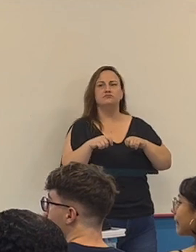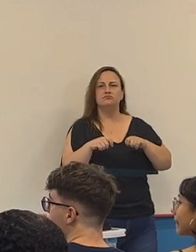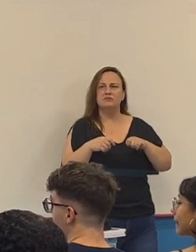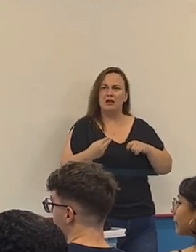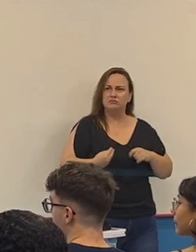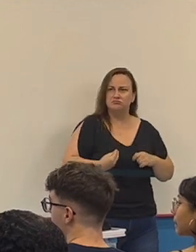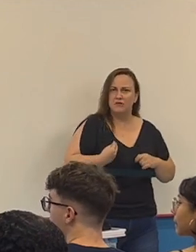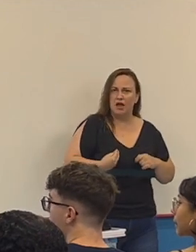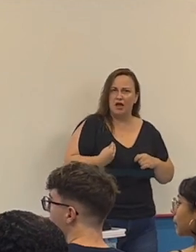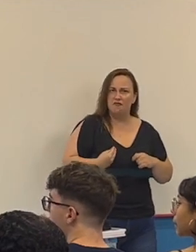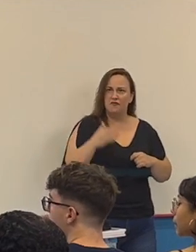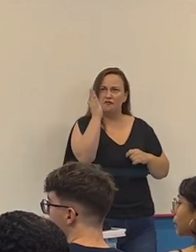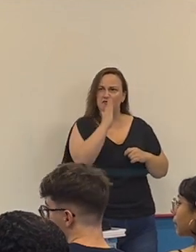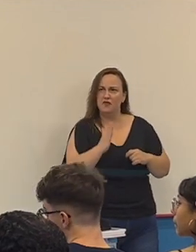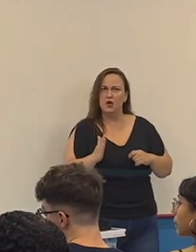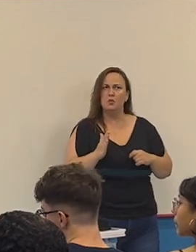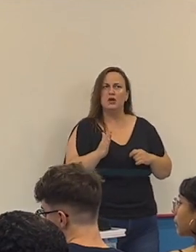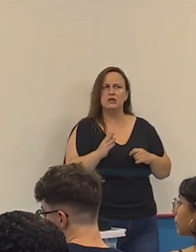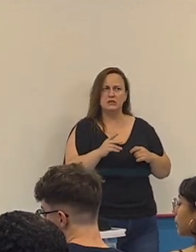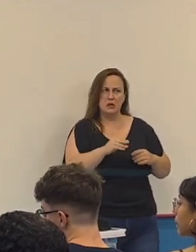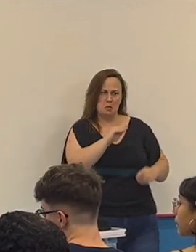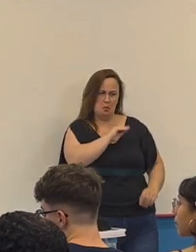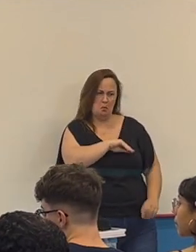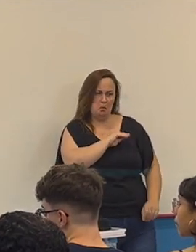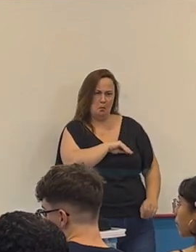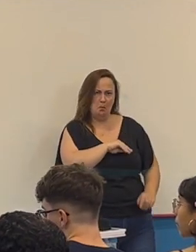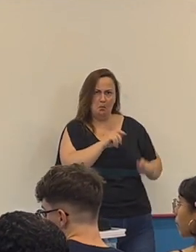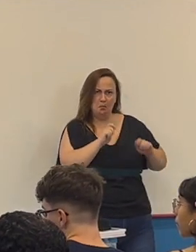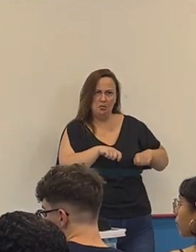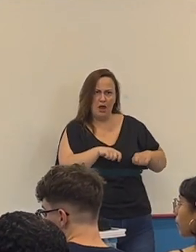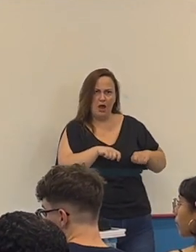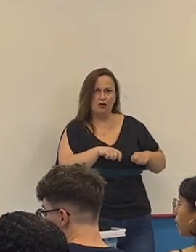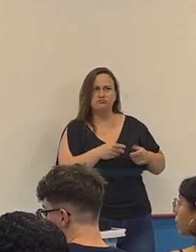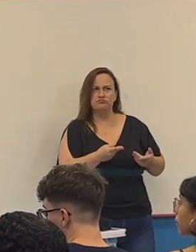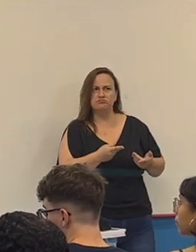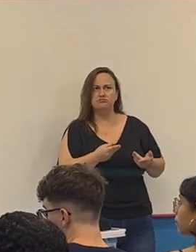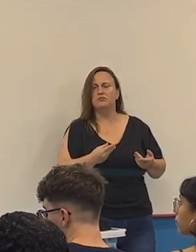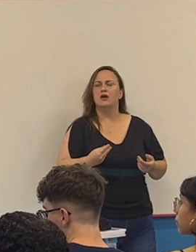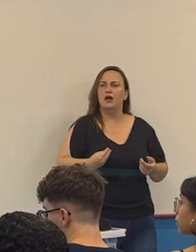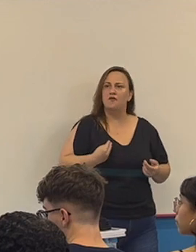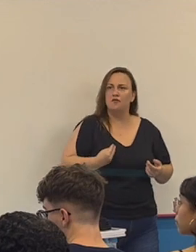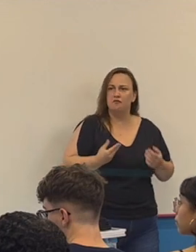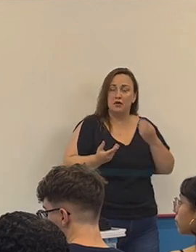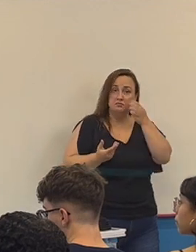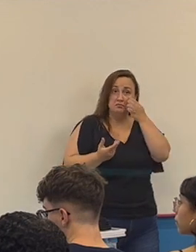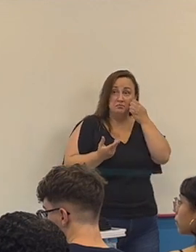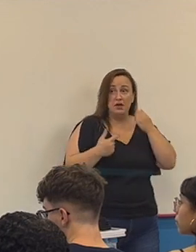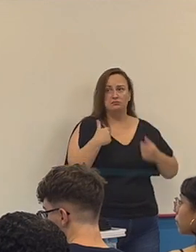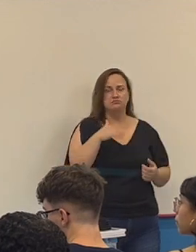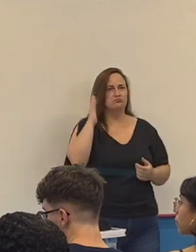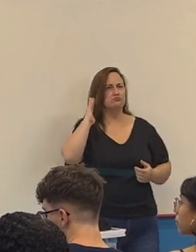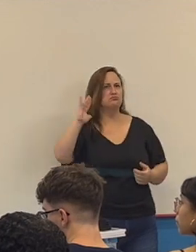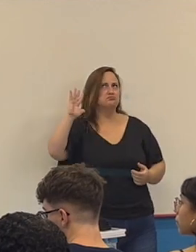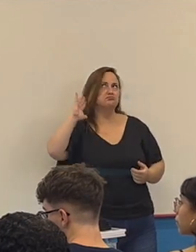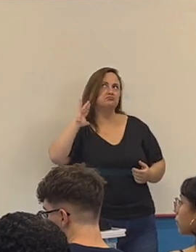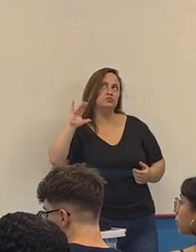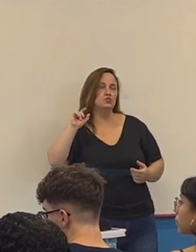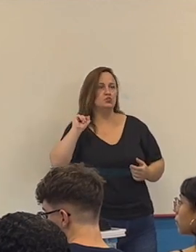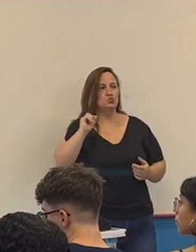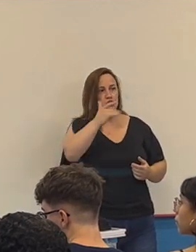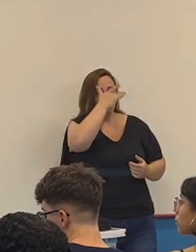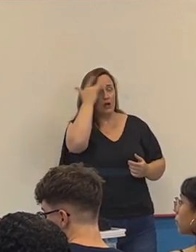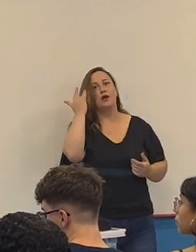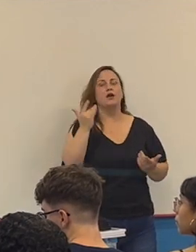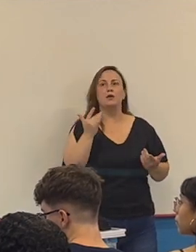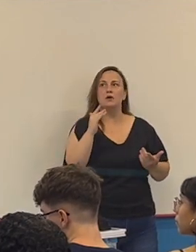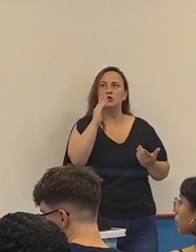artes visuais e viver de arte no Brasil, né? Para mim, uma pessoa que quisesse trabalhar com criação, tinha que,